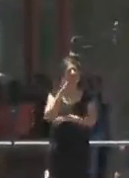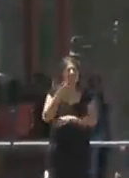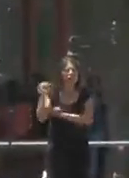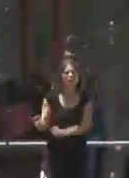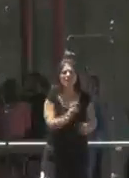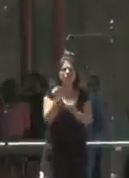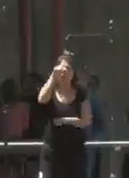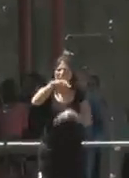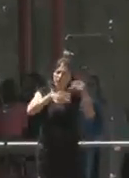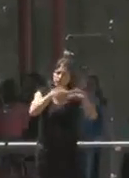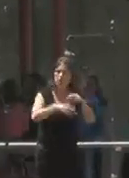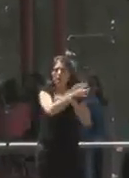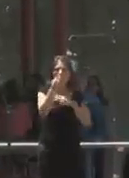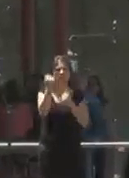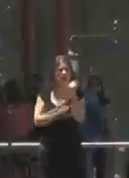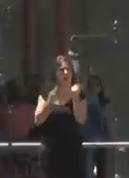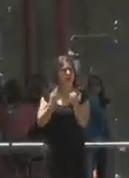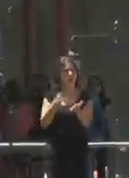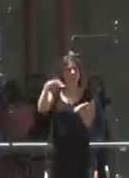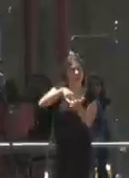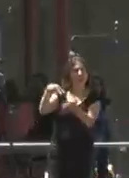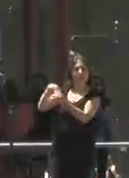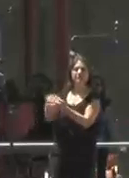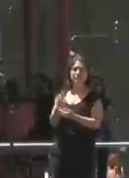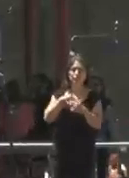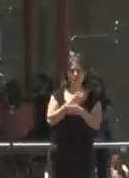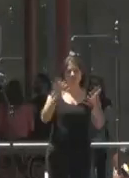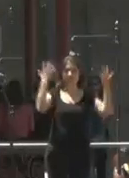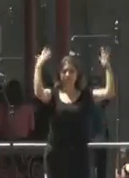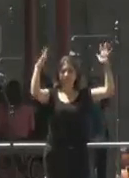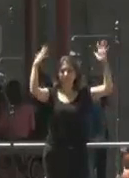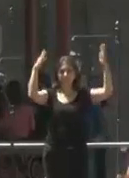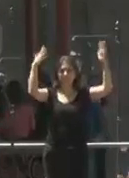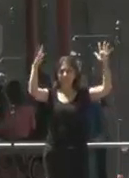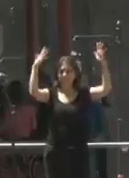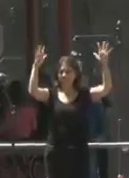construir aquí, a levantar futuro aquí, con nosotras y con nosotros.